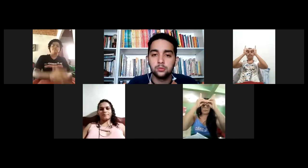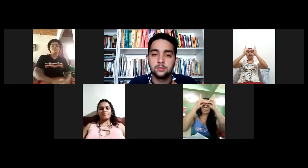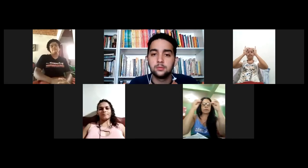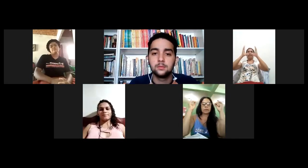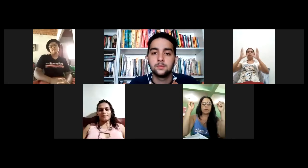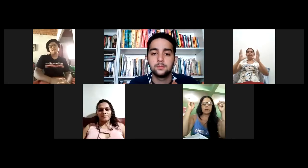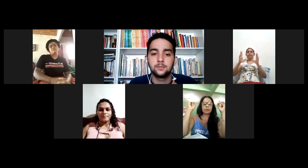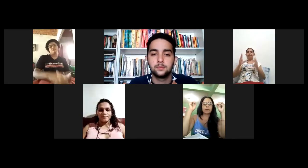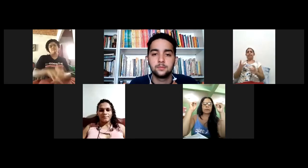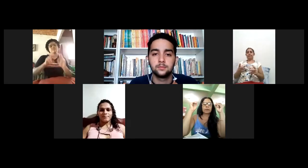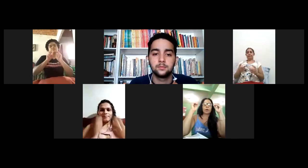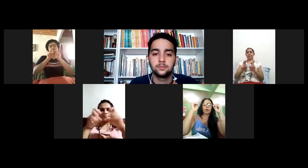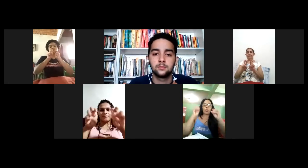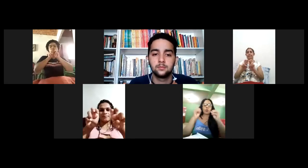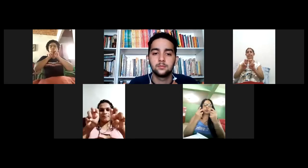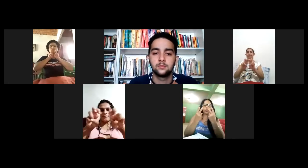culto,